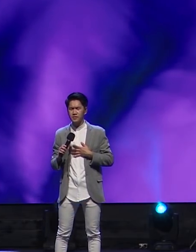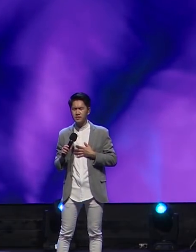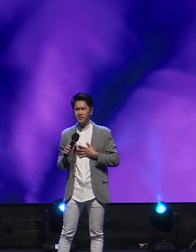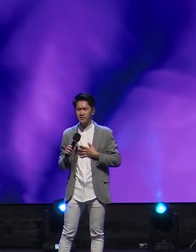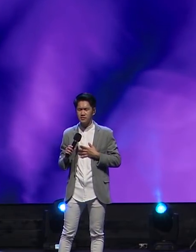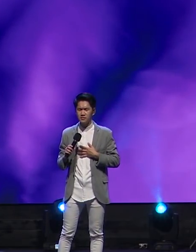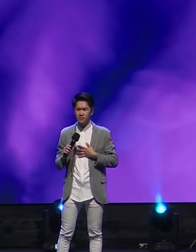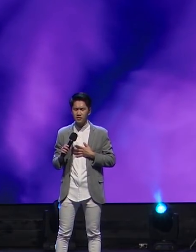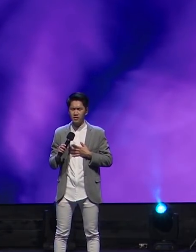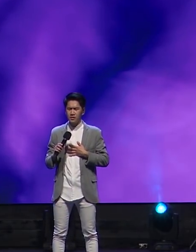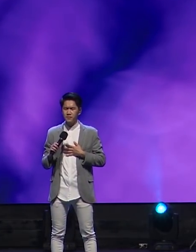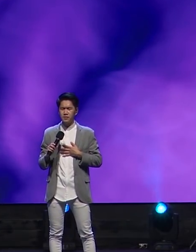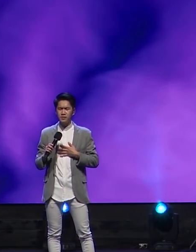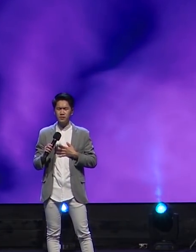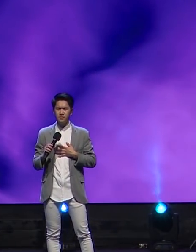memulihkan hati,